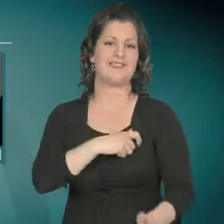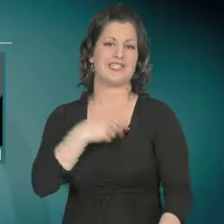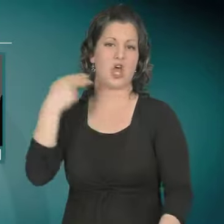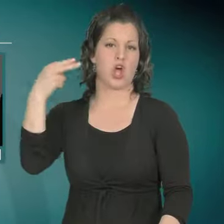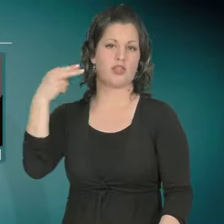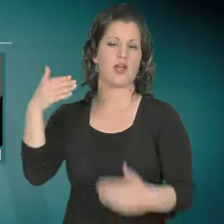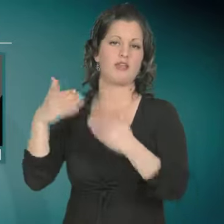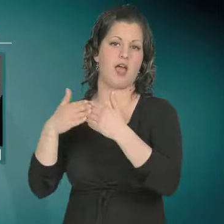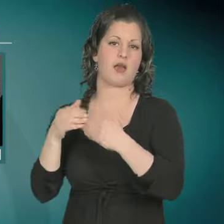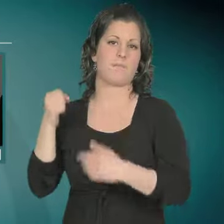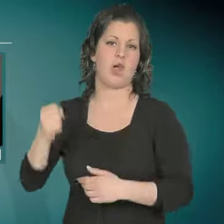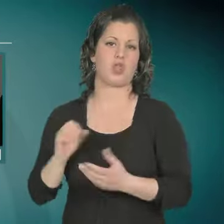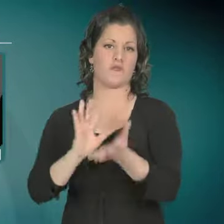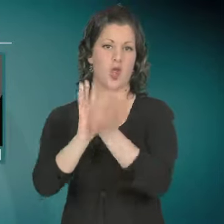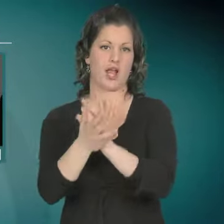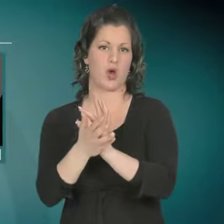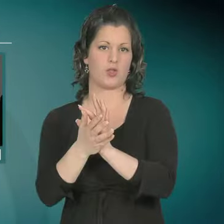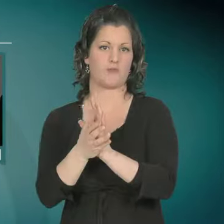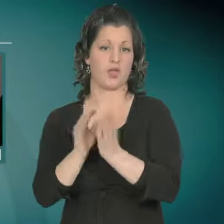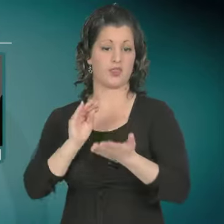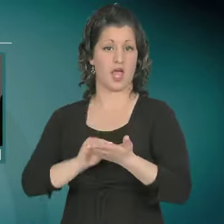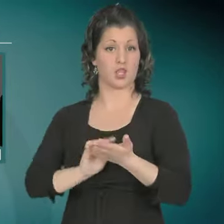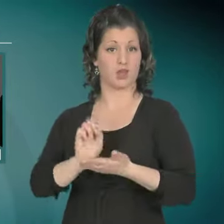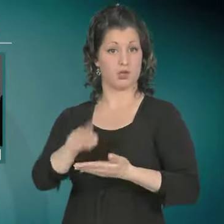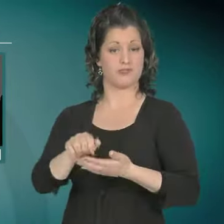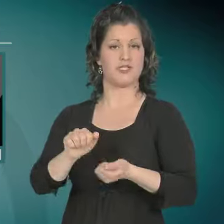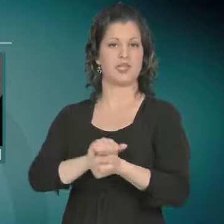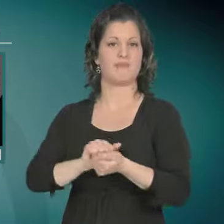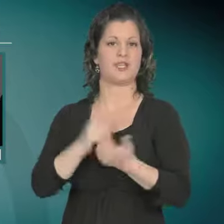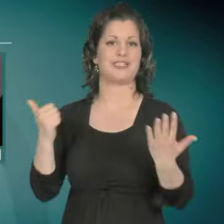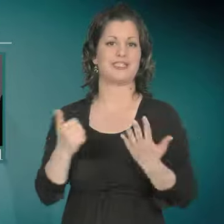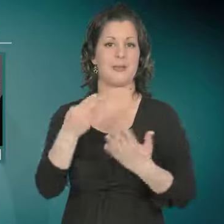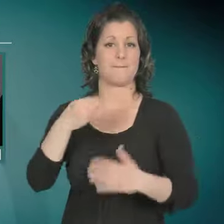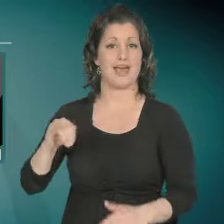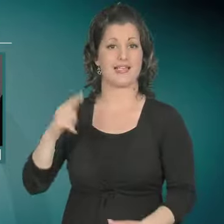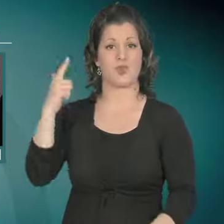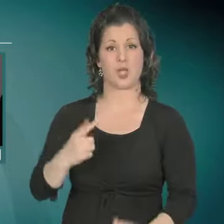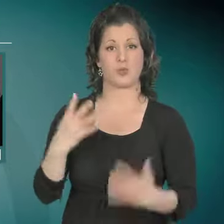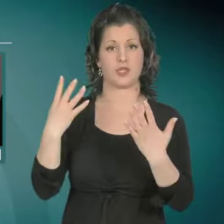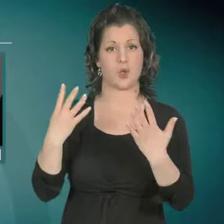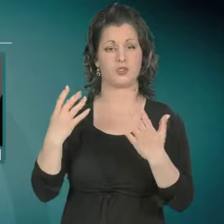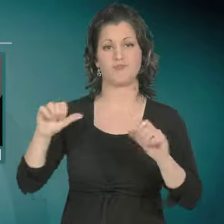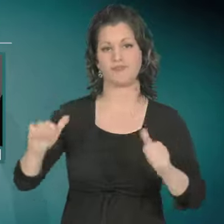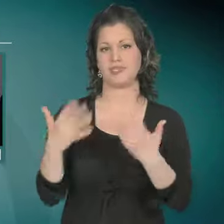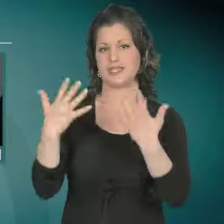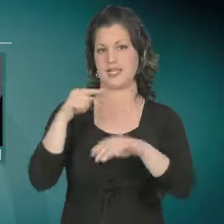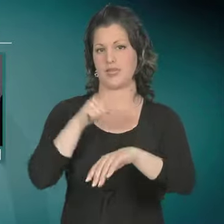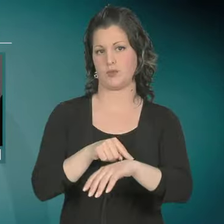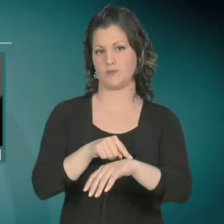Samstag, 16. Mai 2009 um 10 Uhr im Swiss Hotel in Zürich-Oerlikon in der Nähe des Bahnhofs